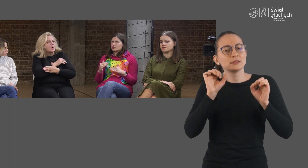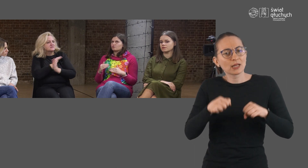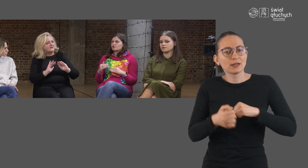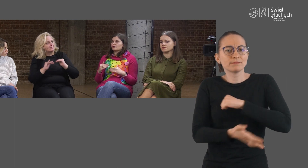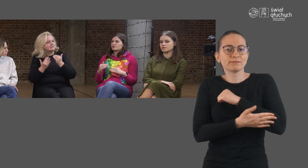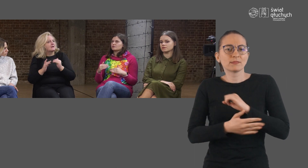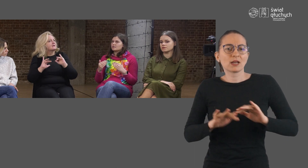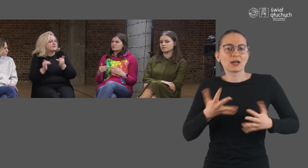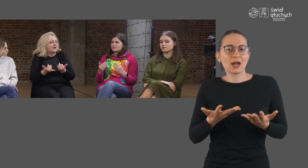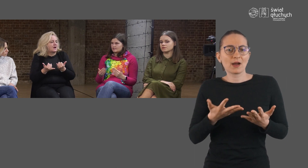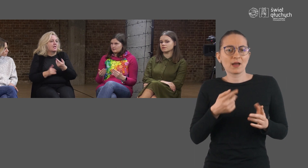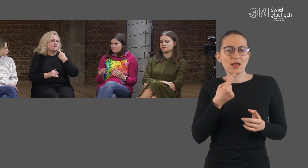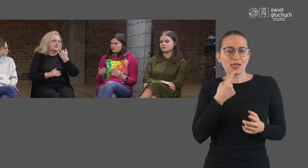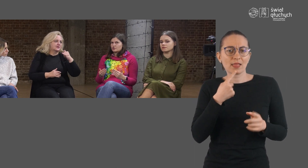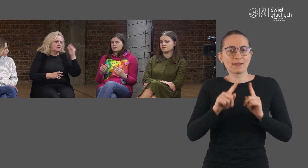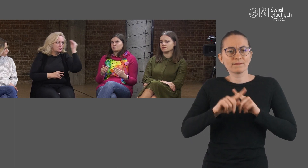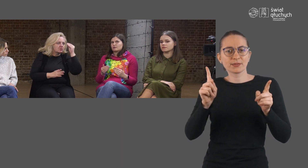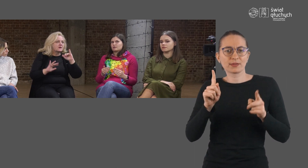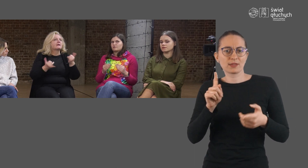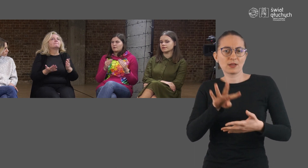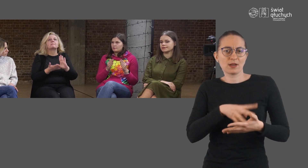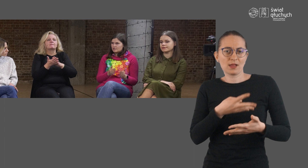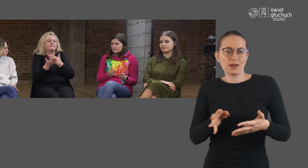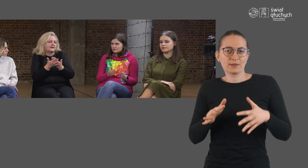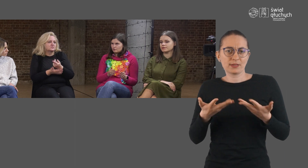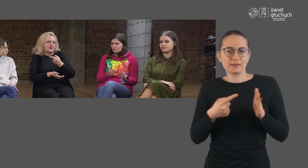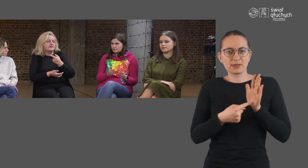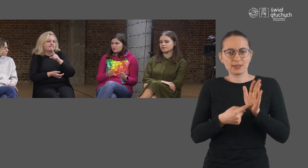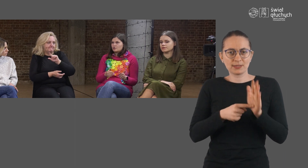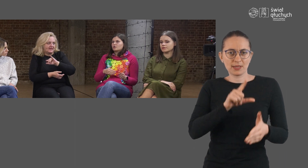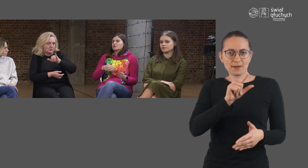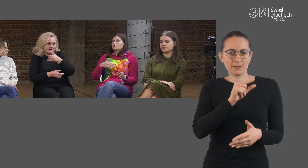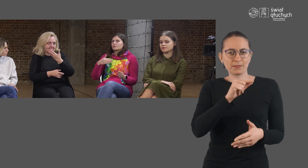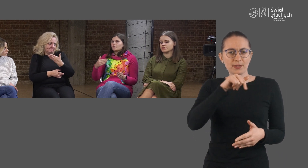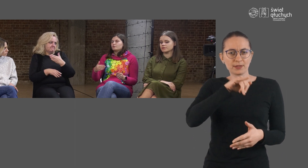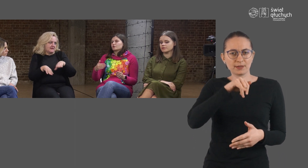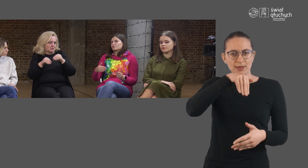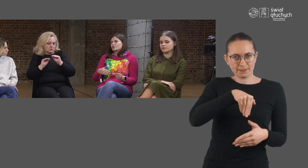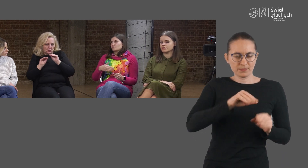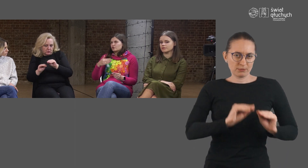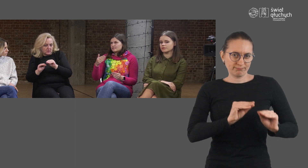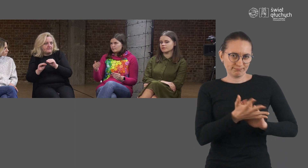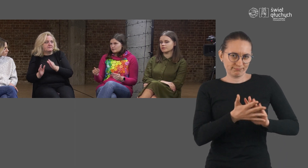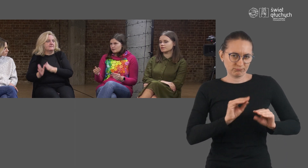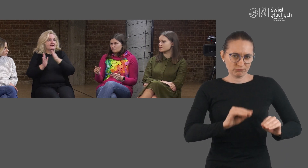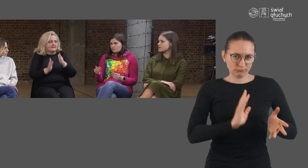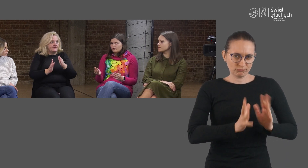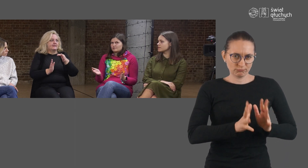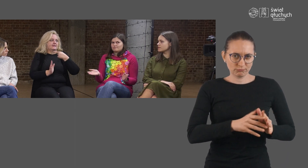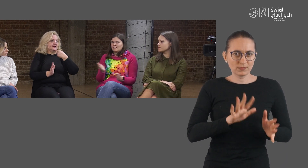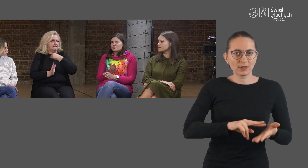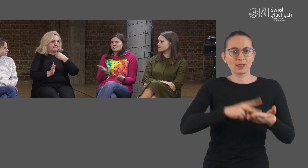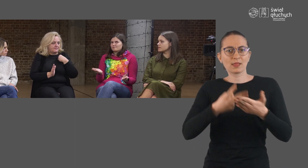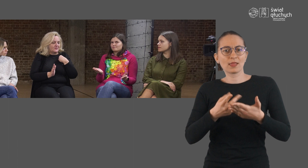móc się nauczyć innego języka. Czyli na przykład najpierw ma polski język migowy i dopiero później może się nauczyć języka polskiego,